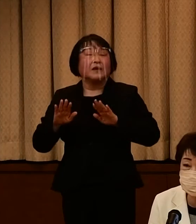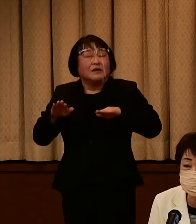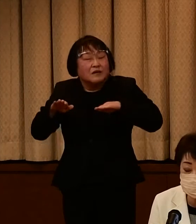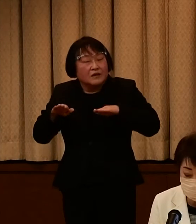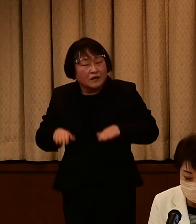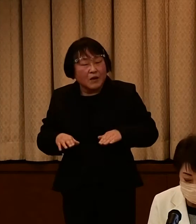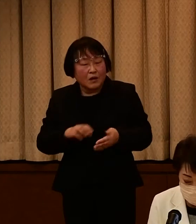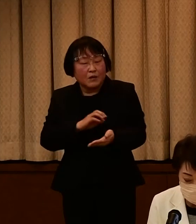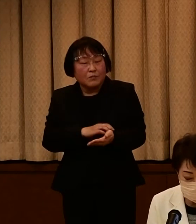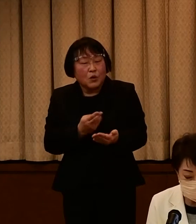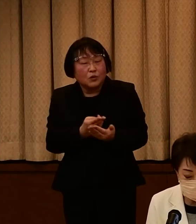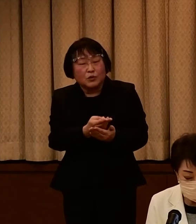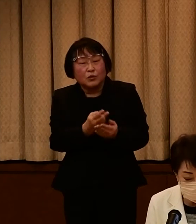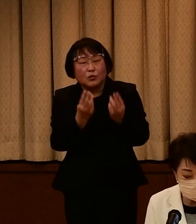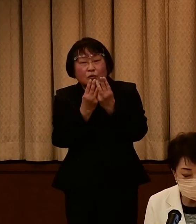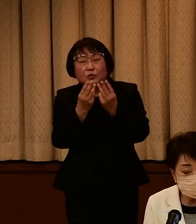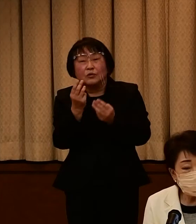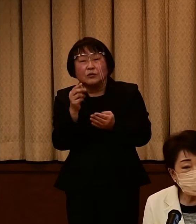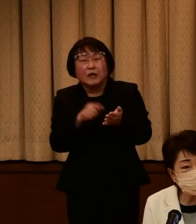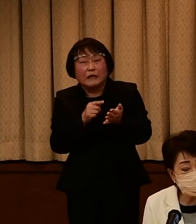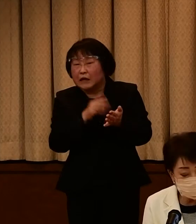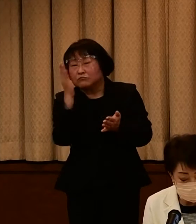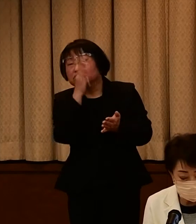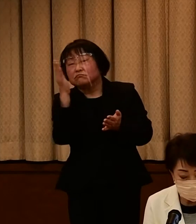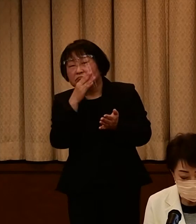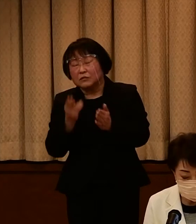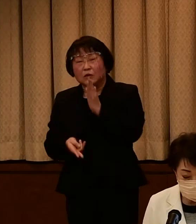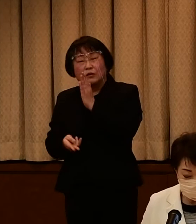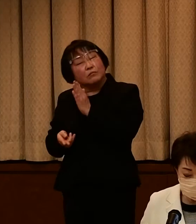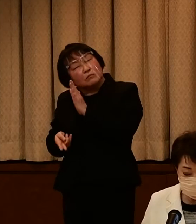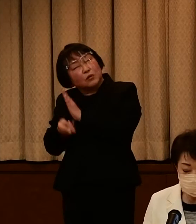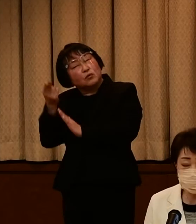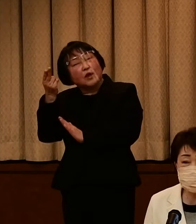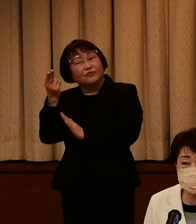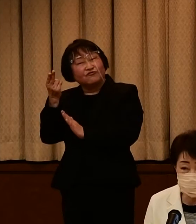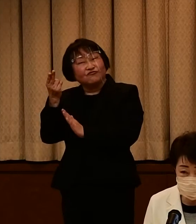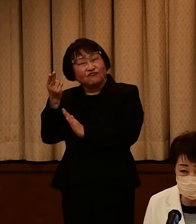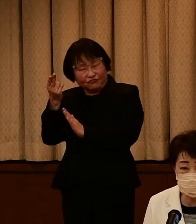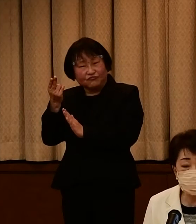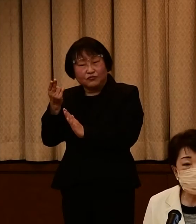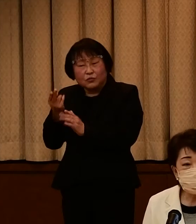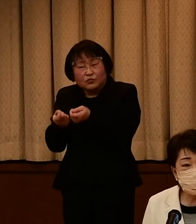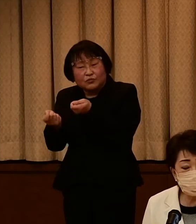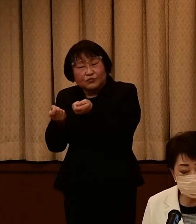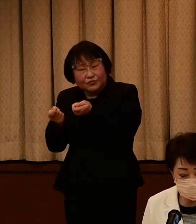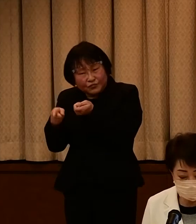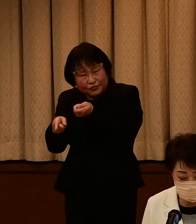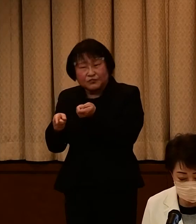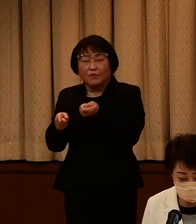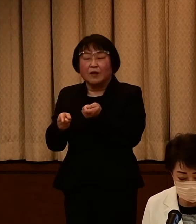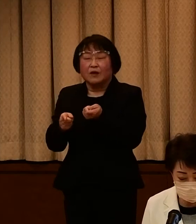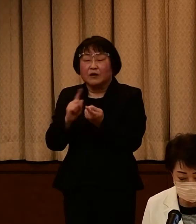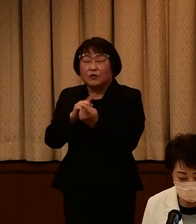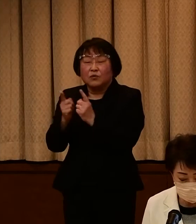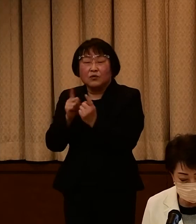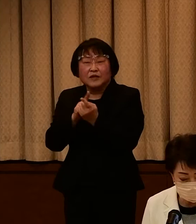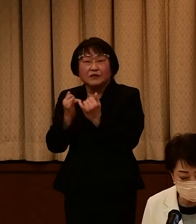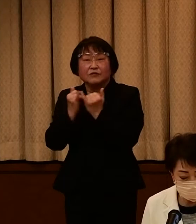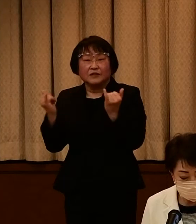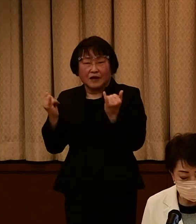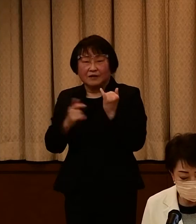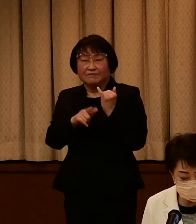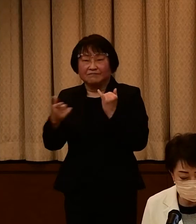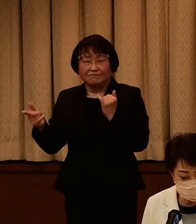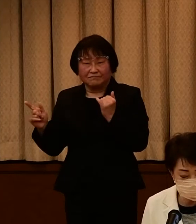足というよりは、主にホテルでの宿泊療養の調整、濃厚接触者等